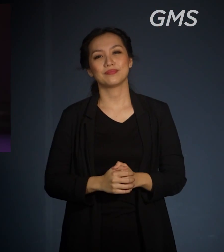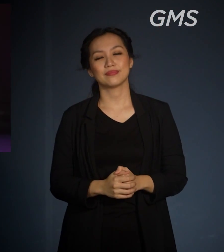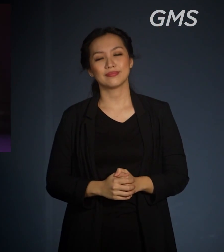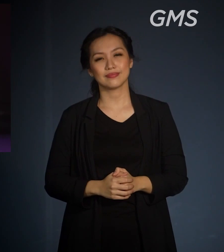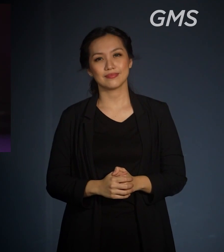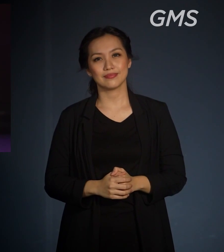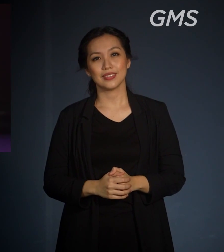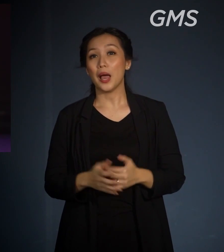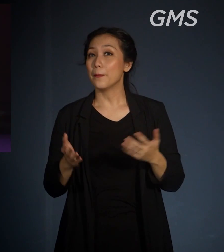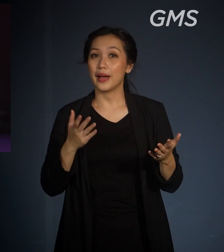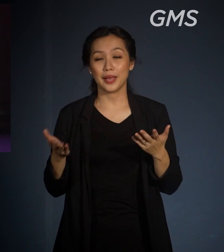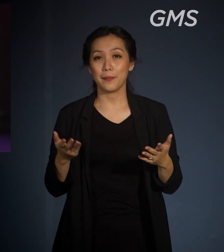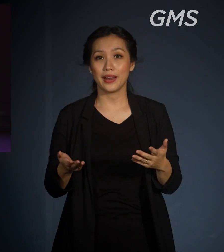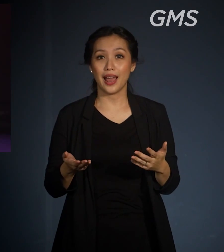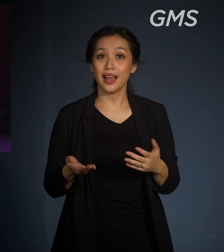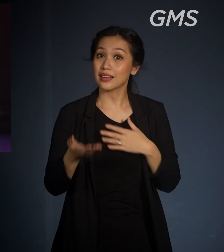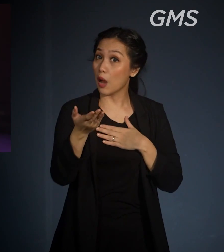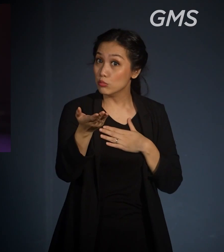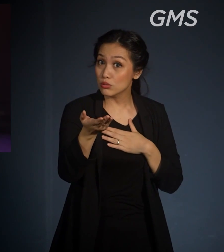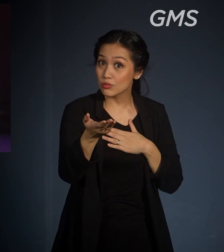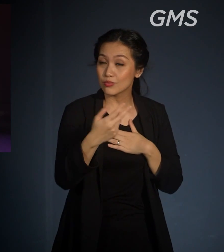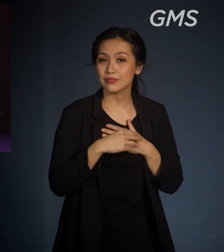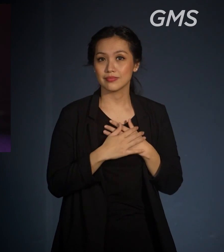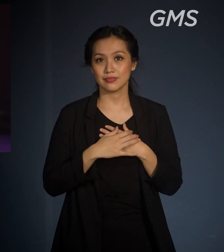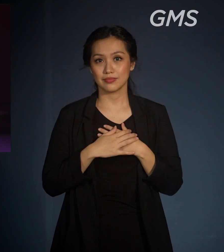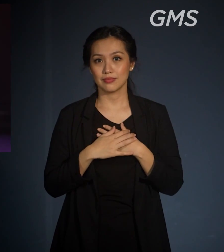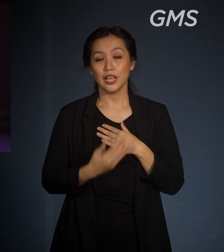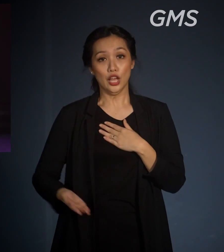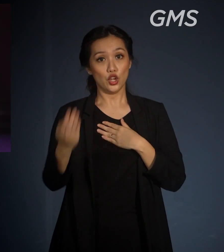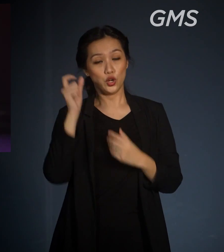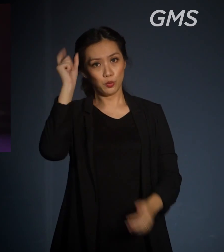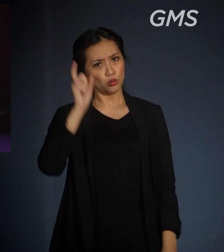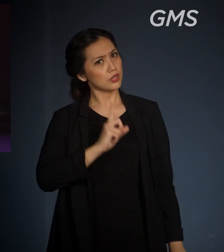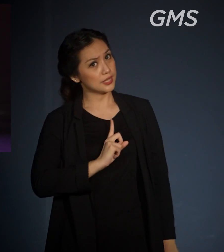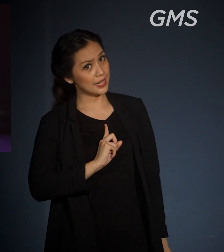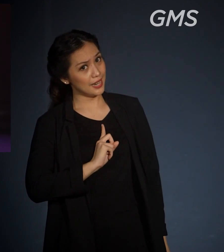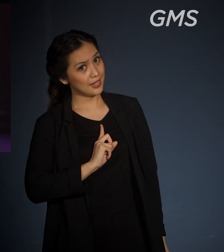Seharusnya respon kita adalah, kita nggak hidup buat diri sendiri.